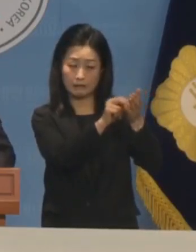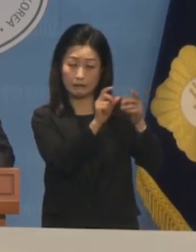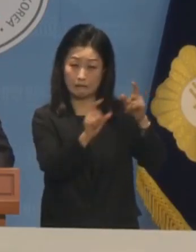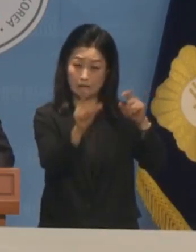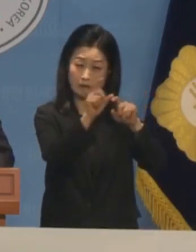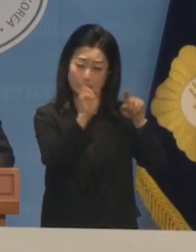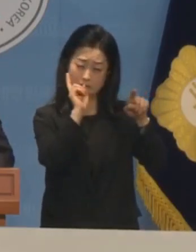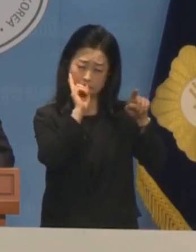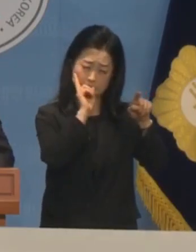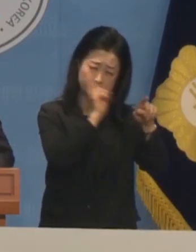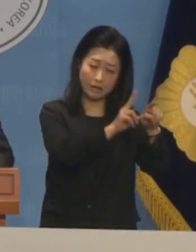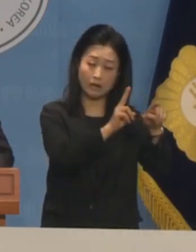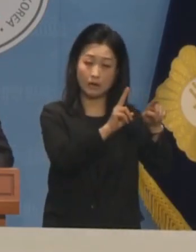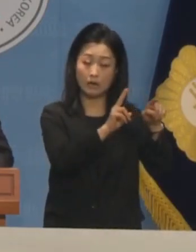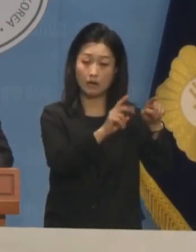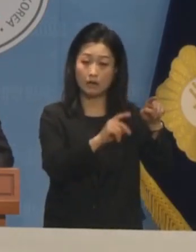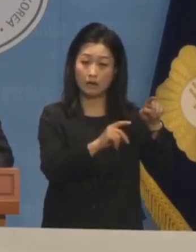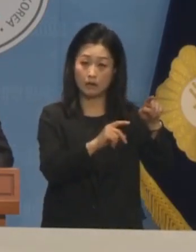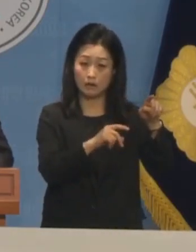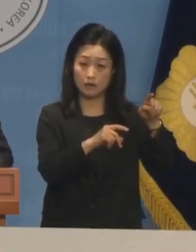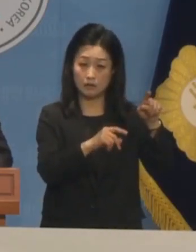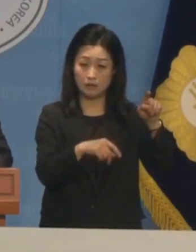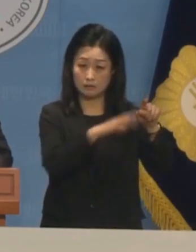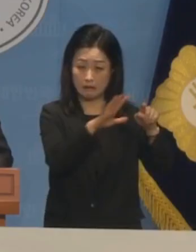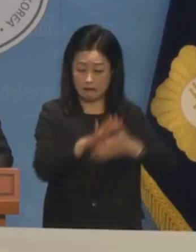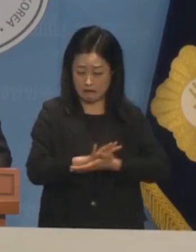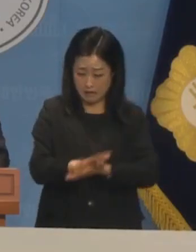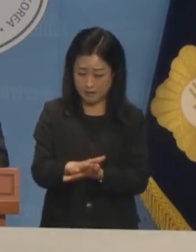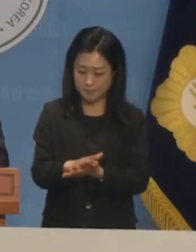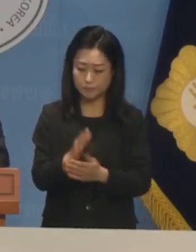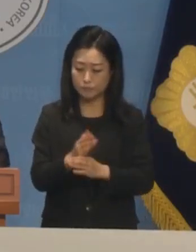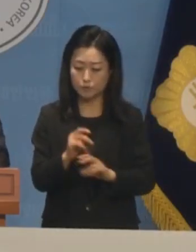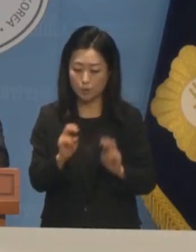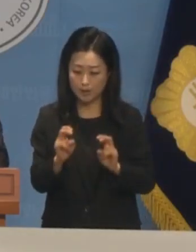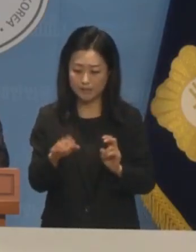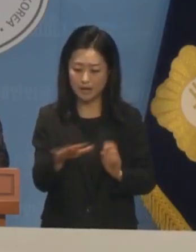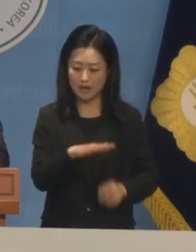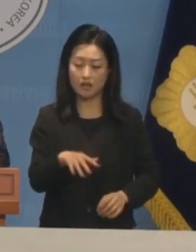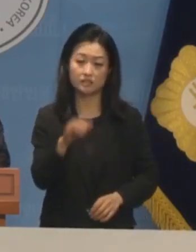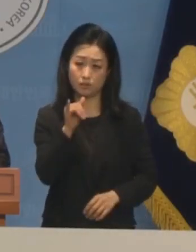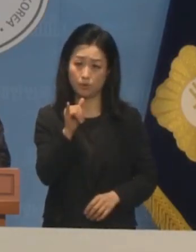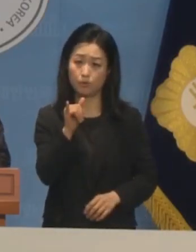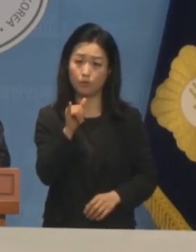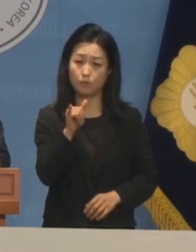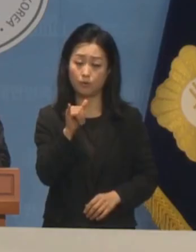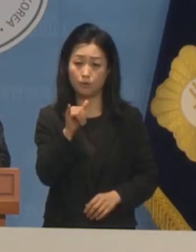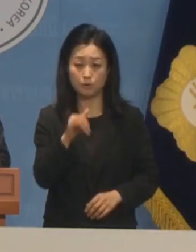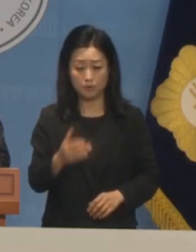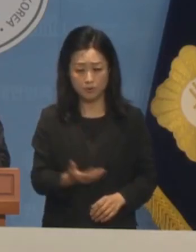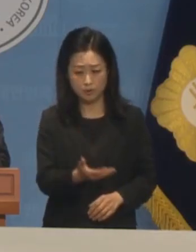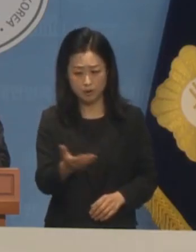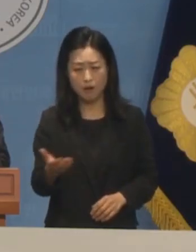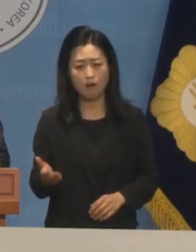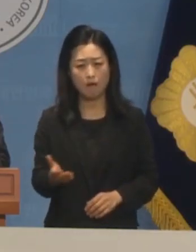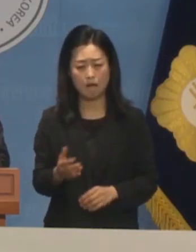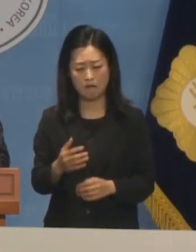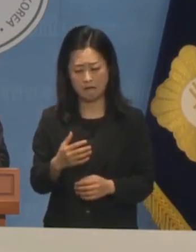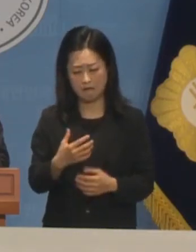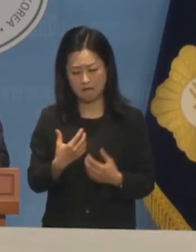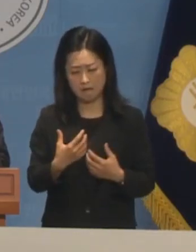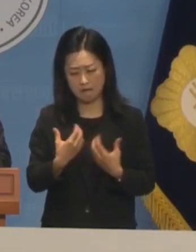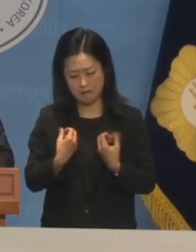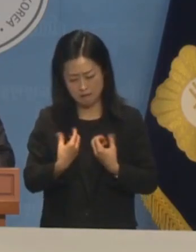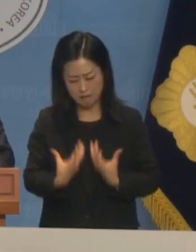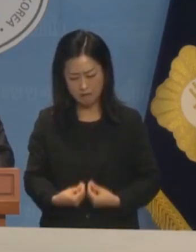극악한 핍박과 탄압에 의해서 고통받는 중소기업들이 있습니다. 오늘 이 자리도 바로 그런